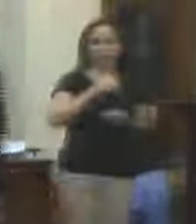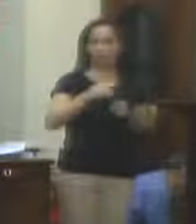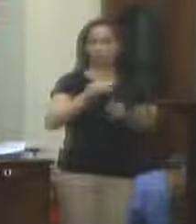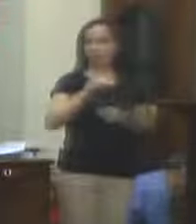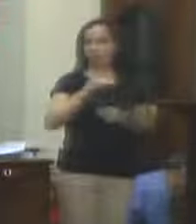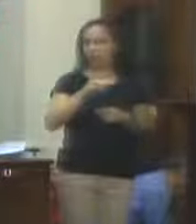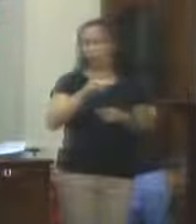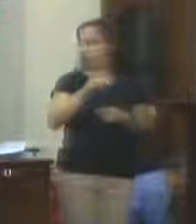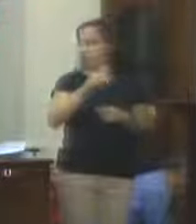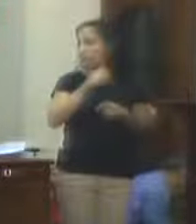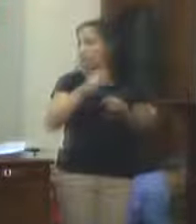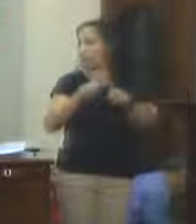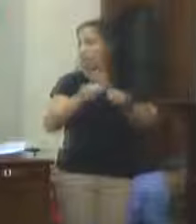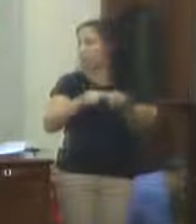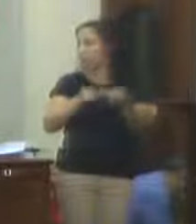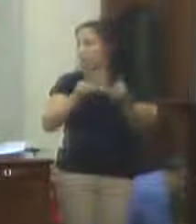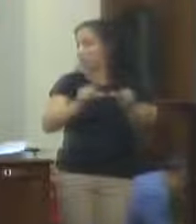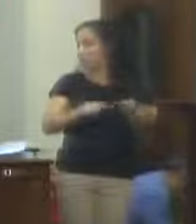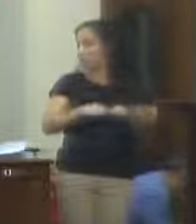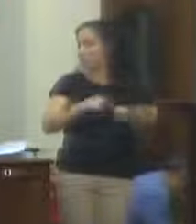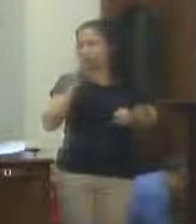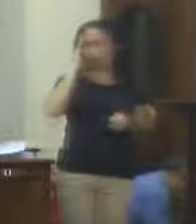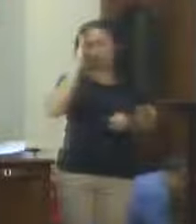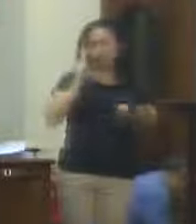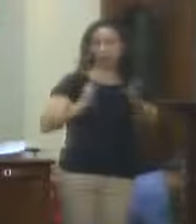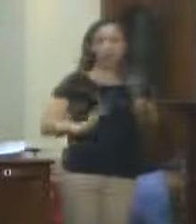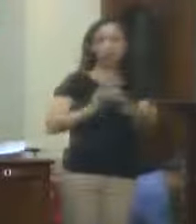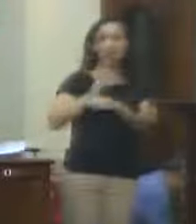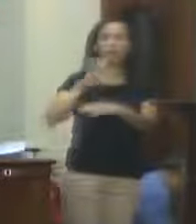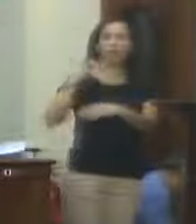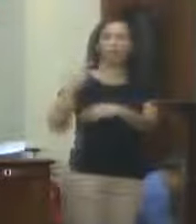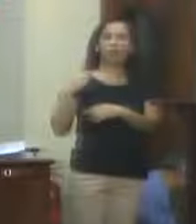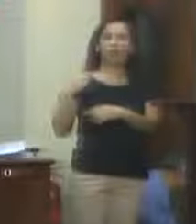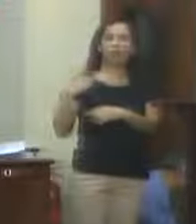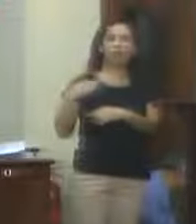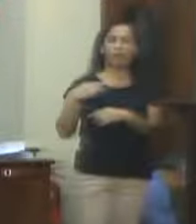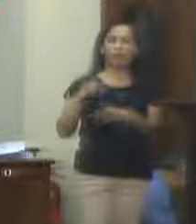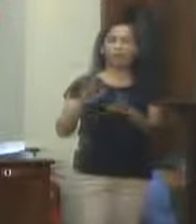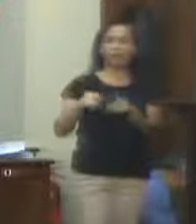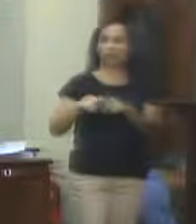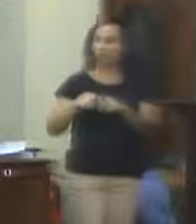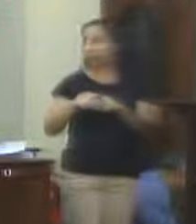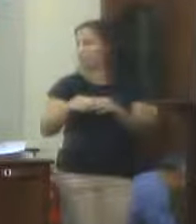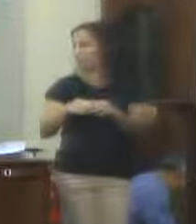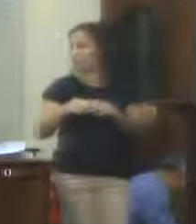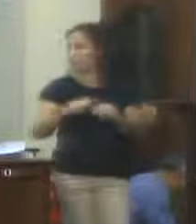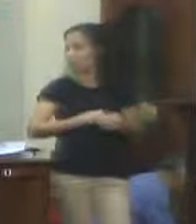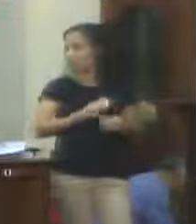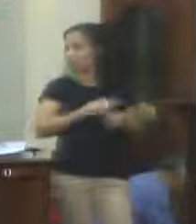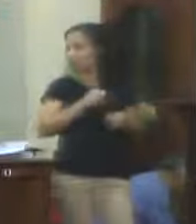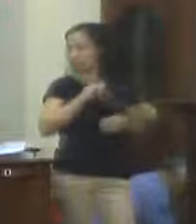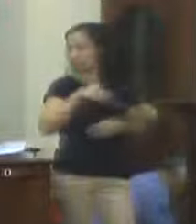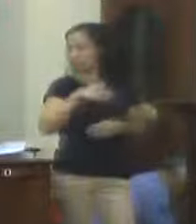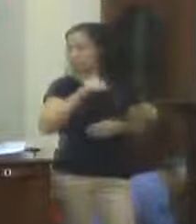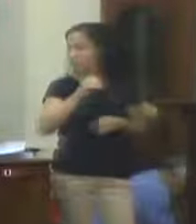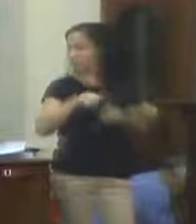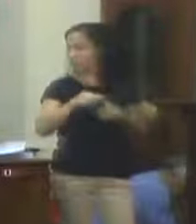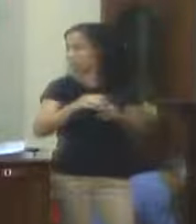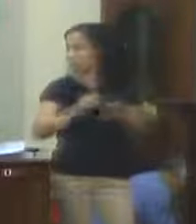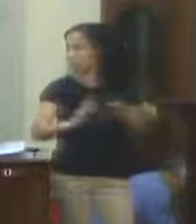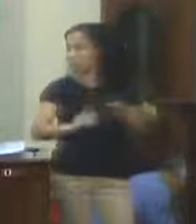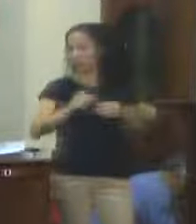no menor espaço de tempo possível, certo de contar com a aprovação pelos nobres edis, da presente indicação e bom senso excelentíssimo